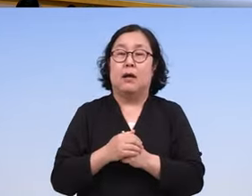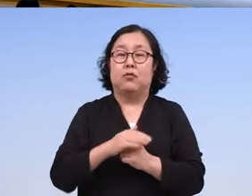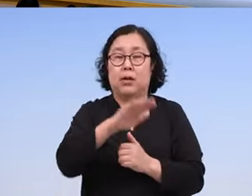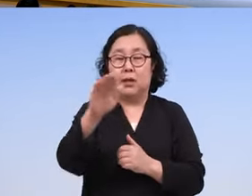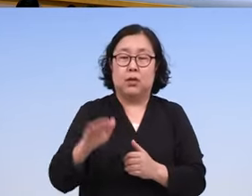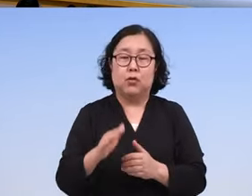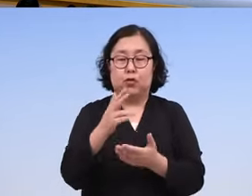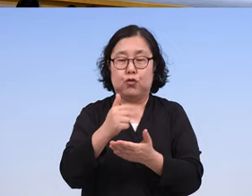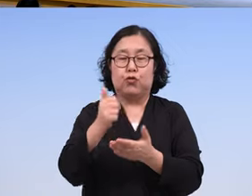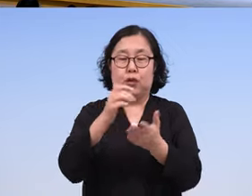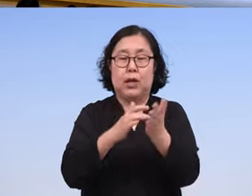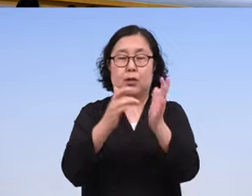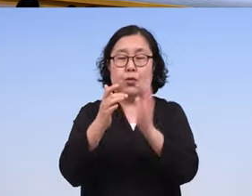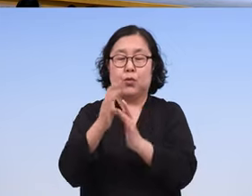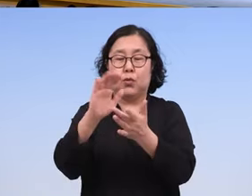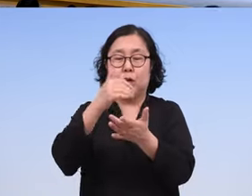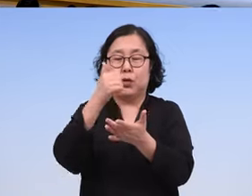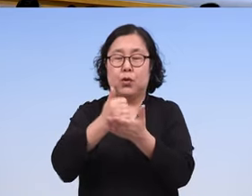그리스도를 기다리노니.